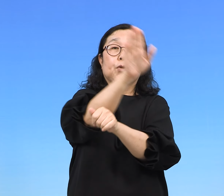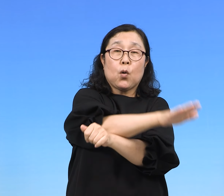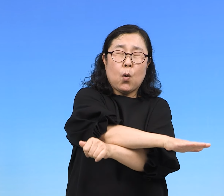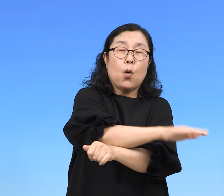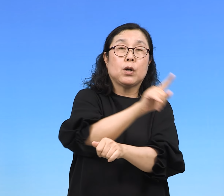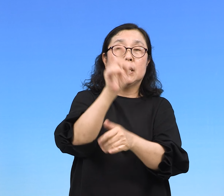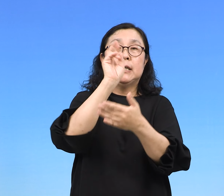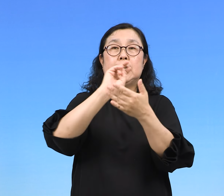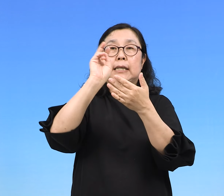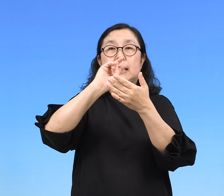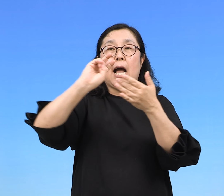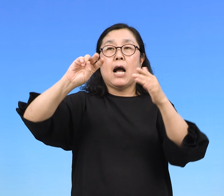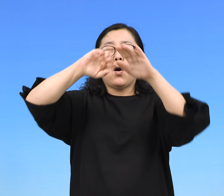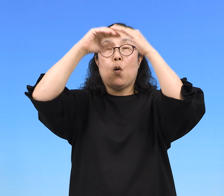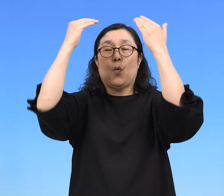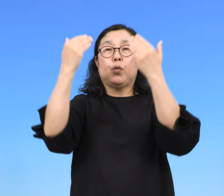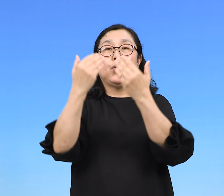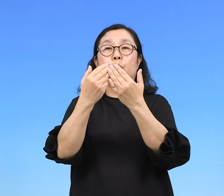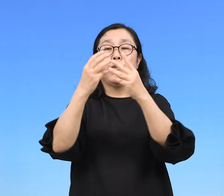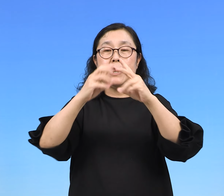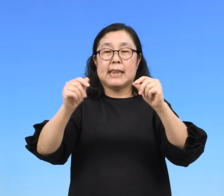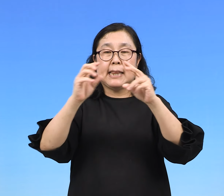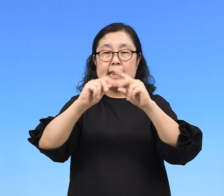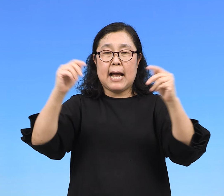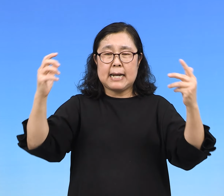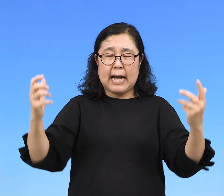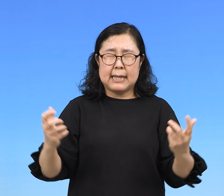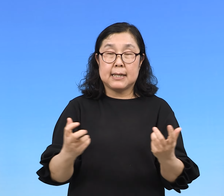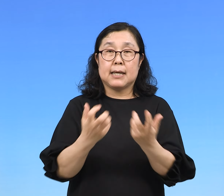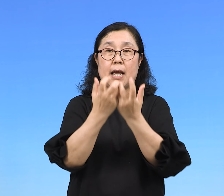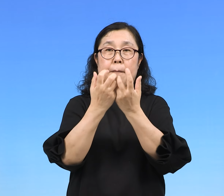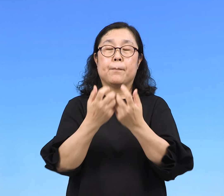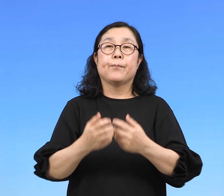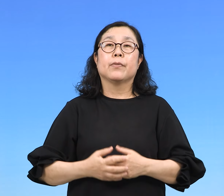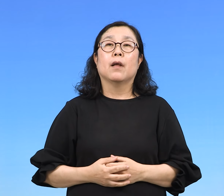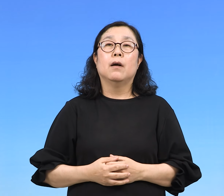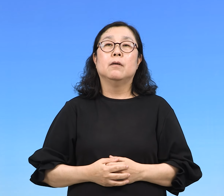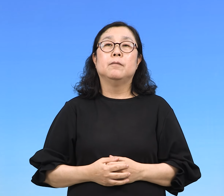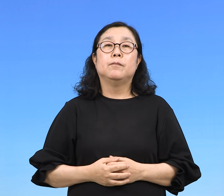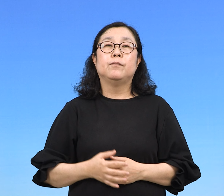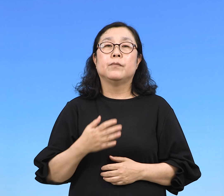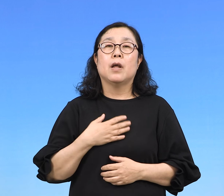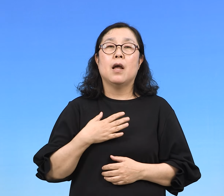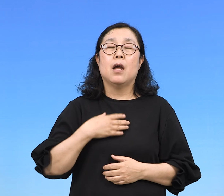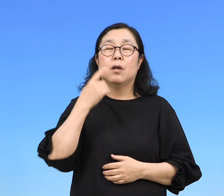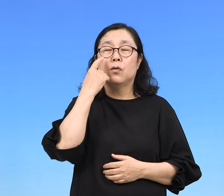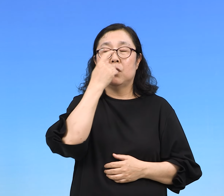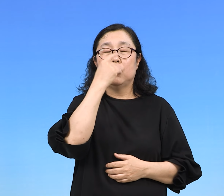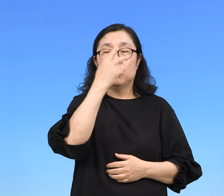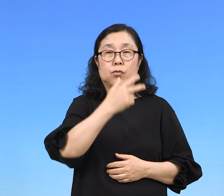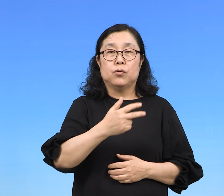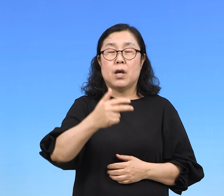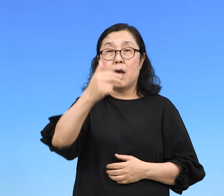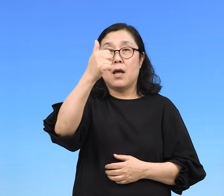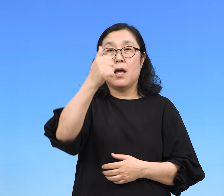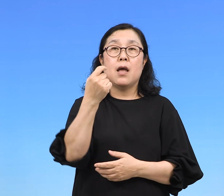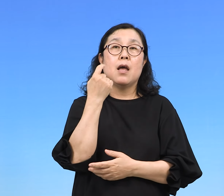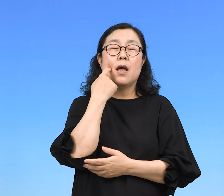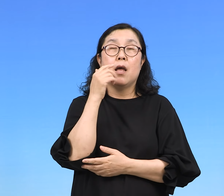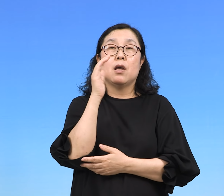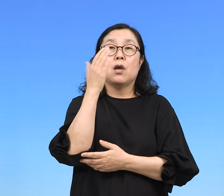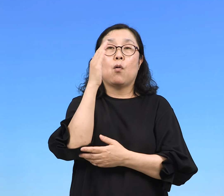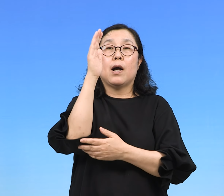덮고 그 찬송 온 땅 가득해 내